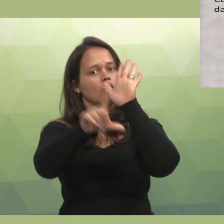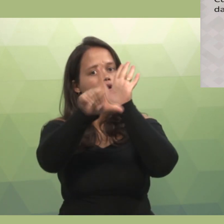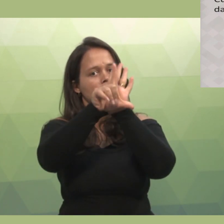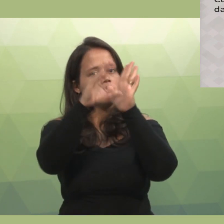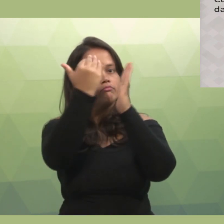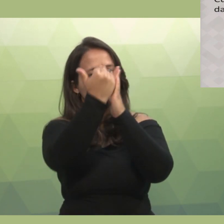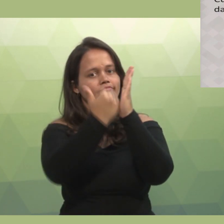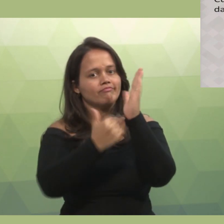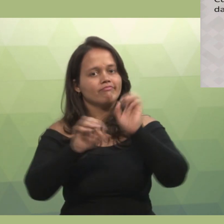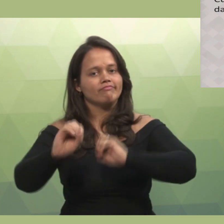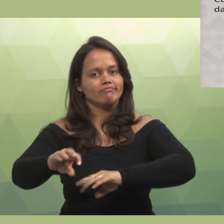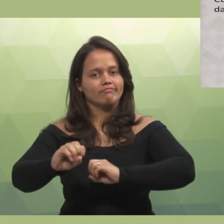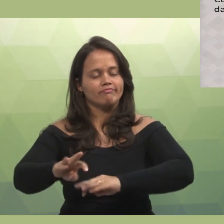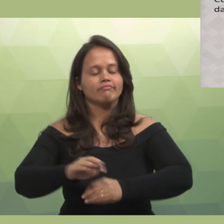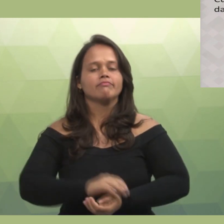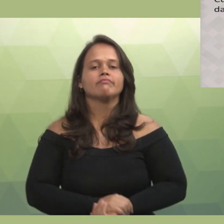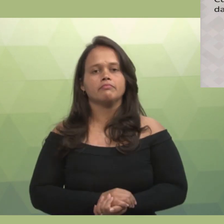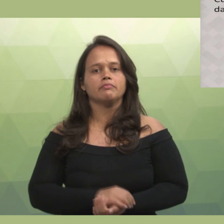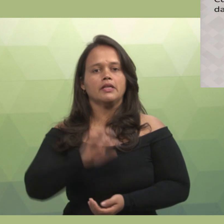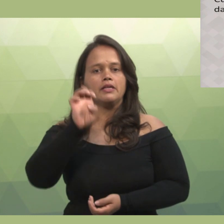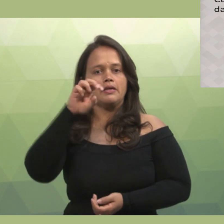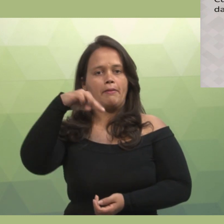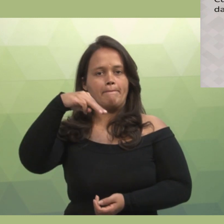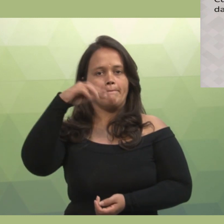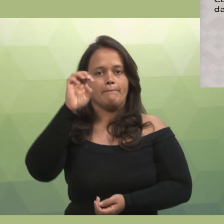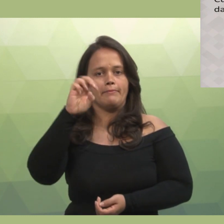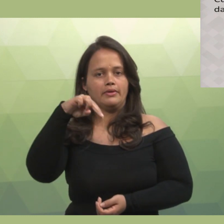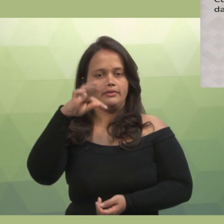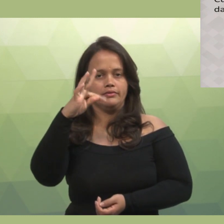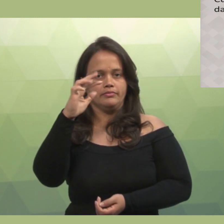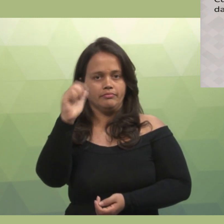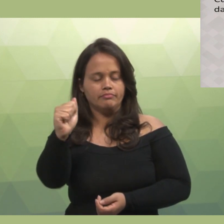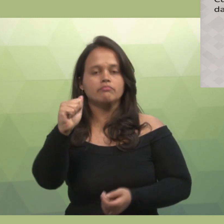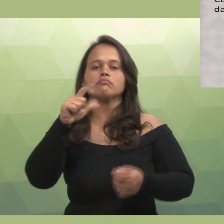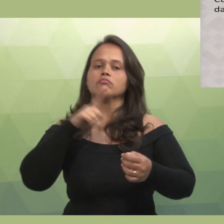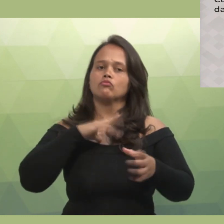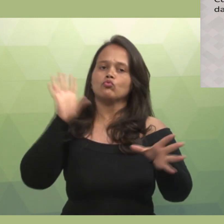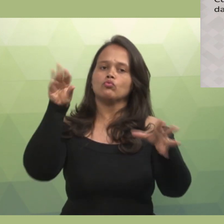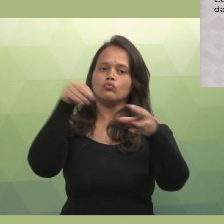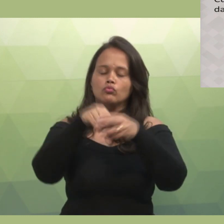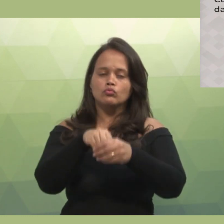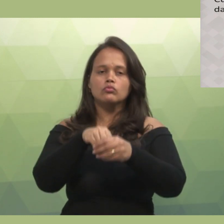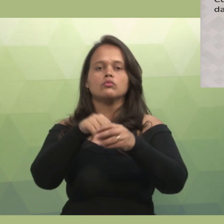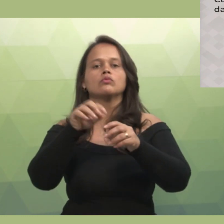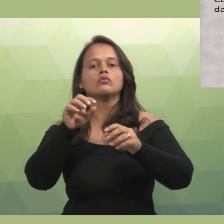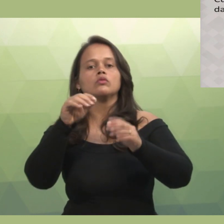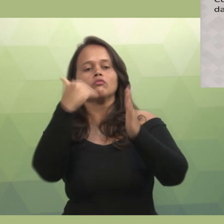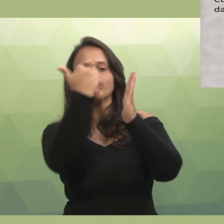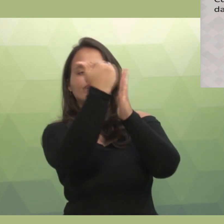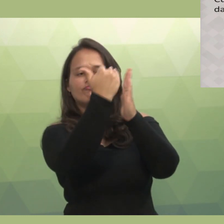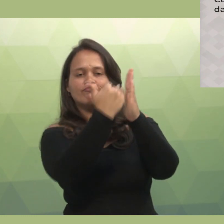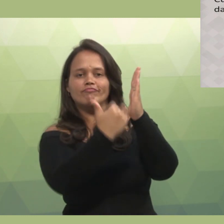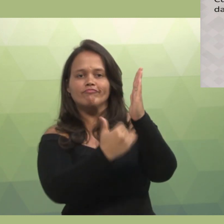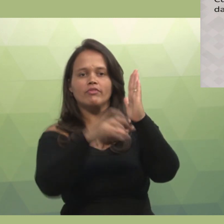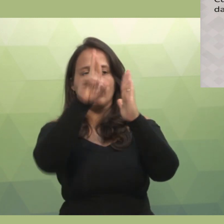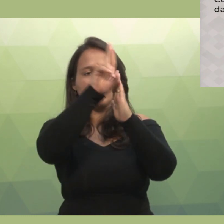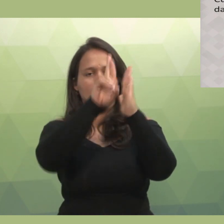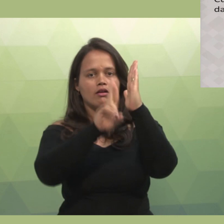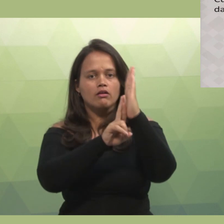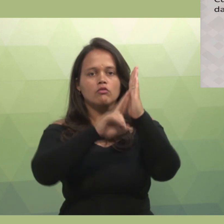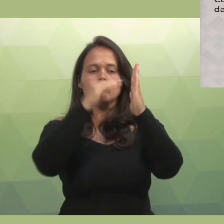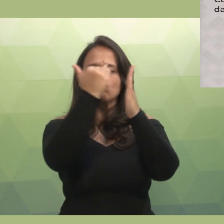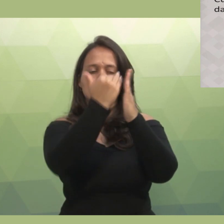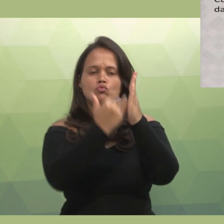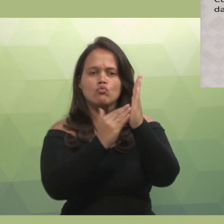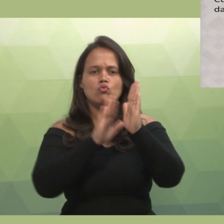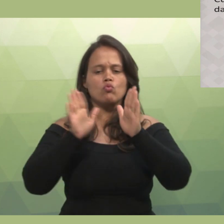os determinantes que norteiam a organização das diretrizes e bases da educação, com ênfase especial para a